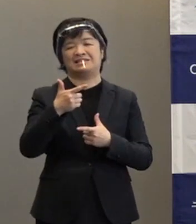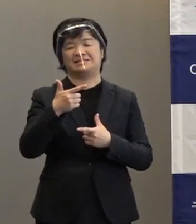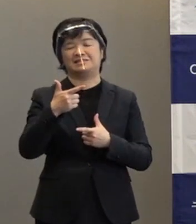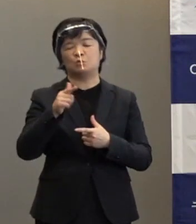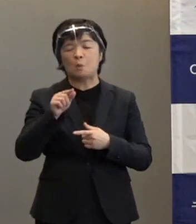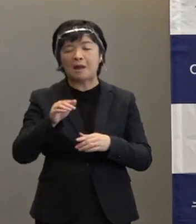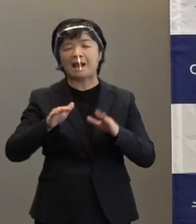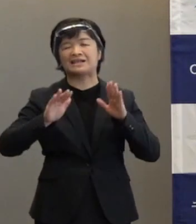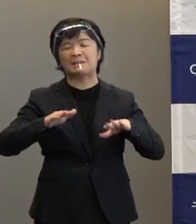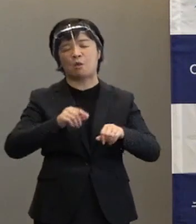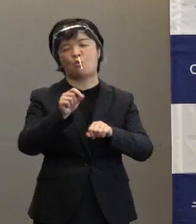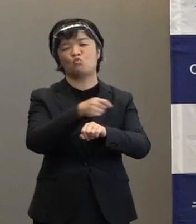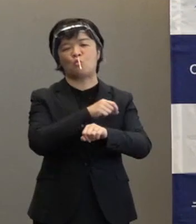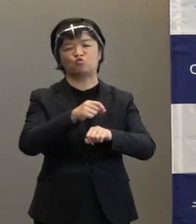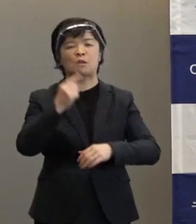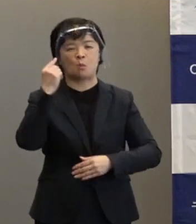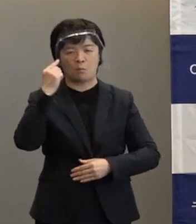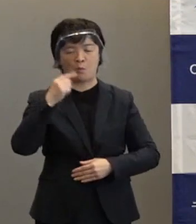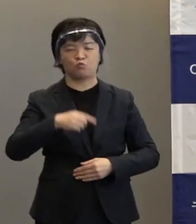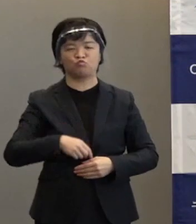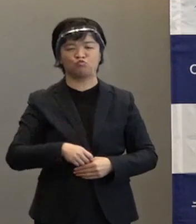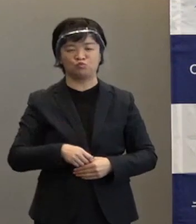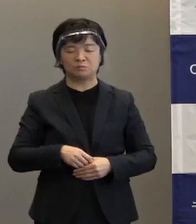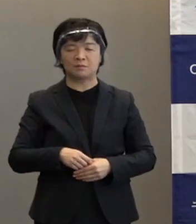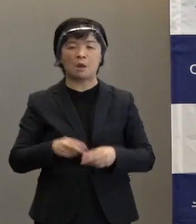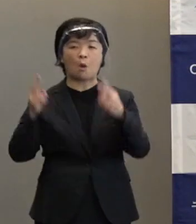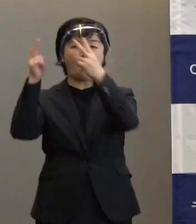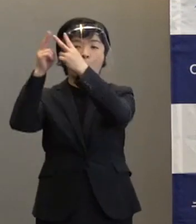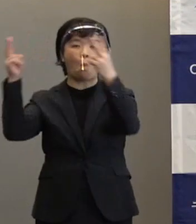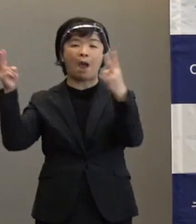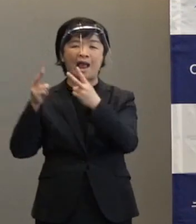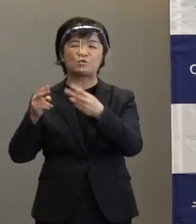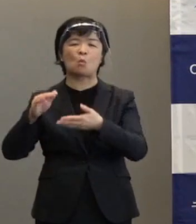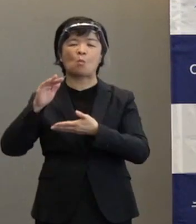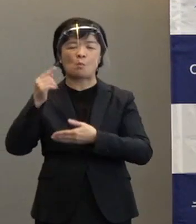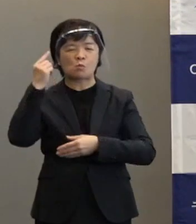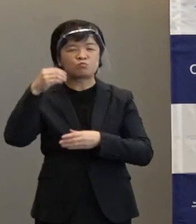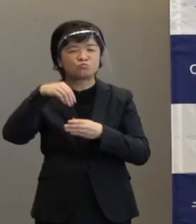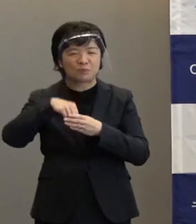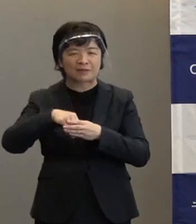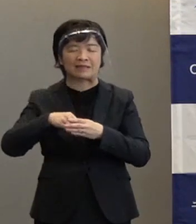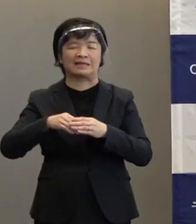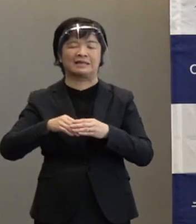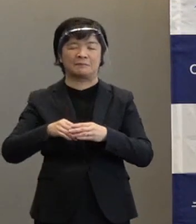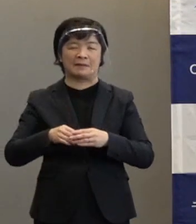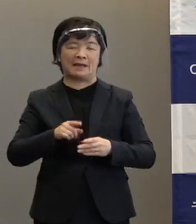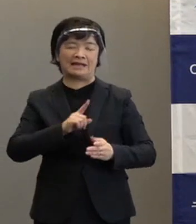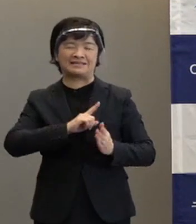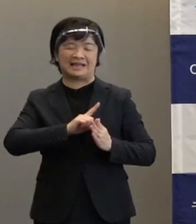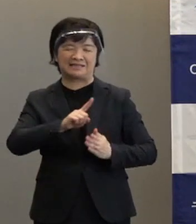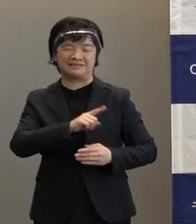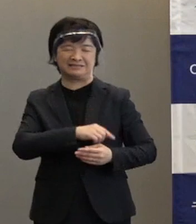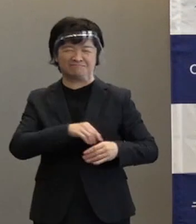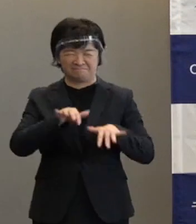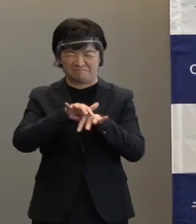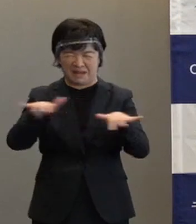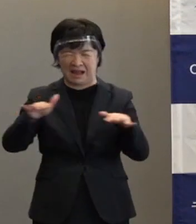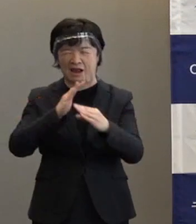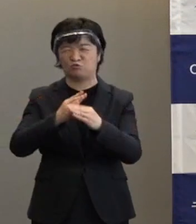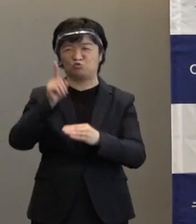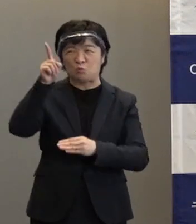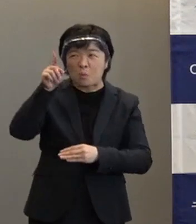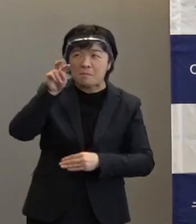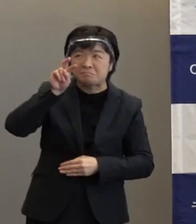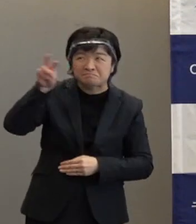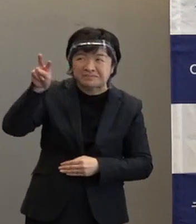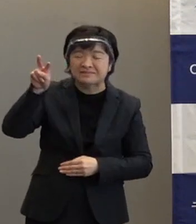というふうに思っています。まあ、我々も、まあ、北海道を含めてですね、あの先行して感染が拡大している地域の状況もですね、まあ、しっかり見極めながら